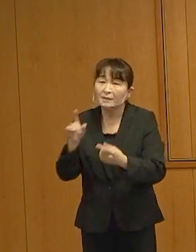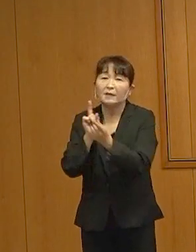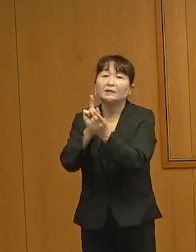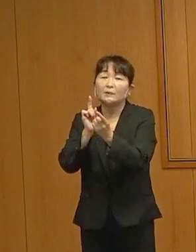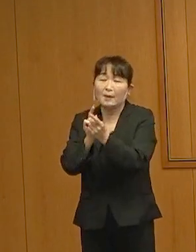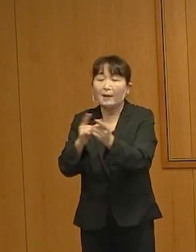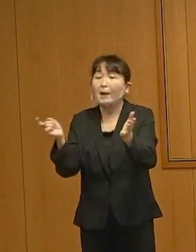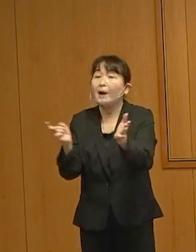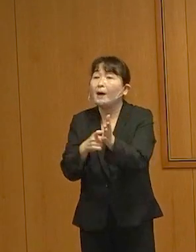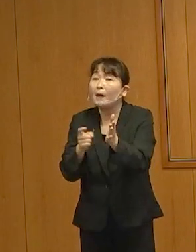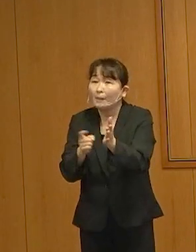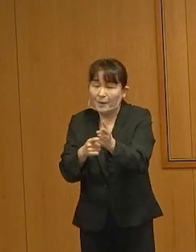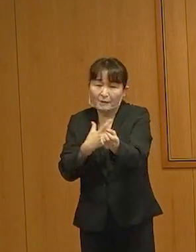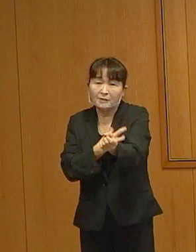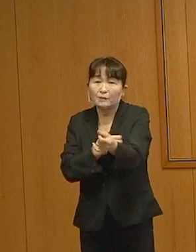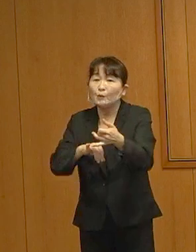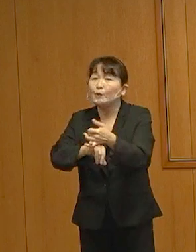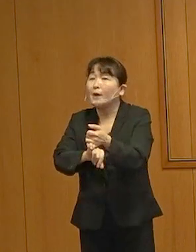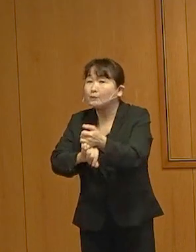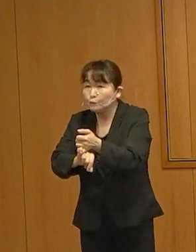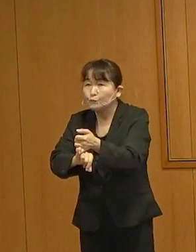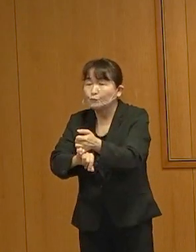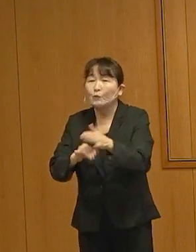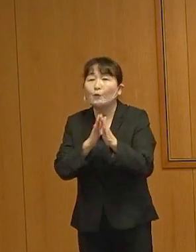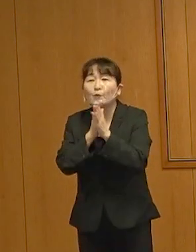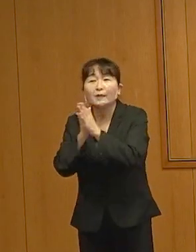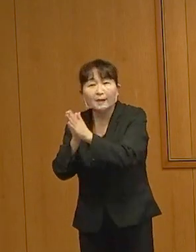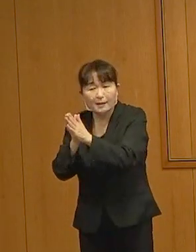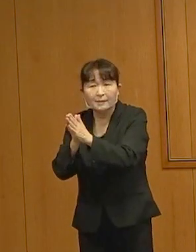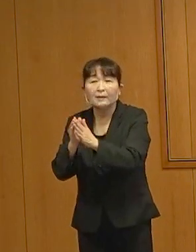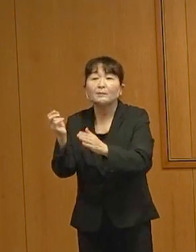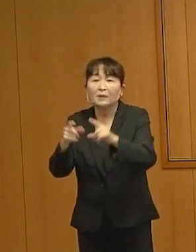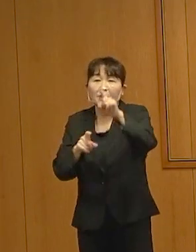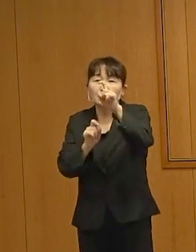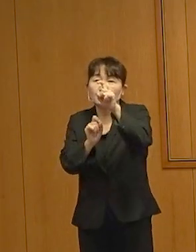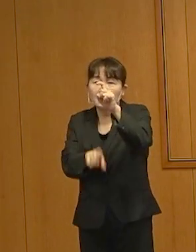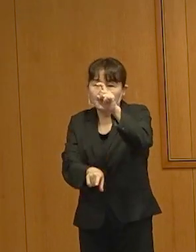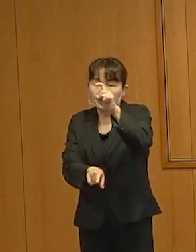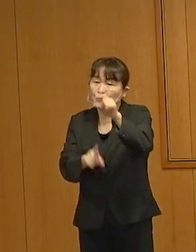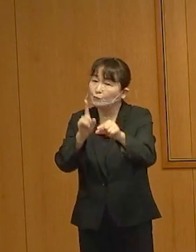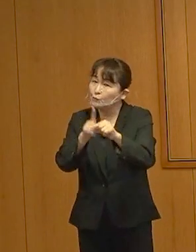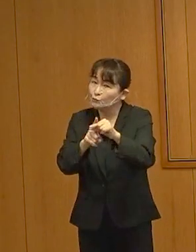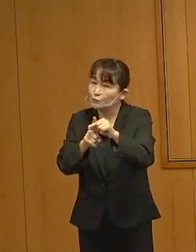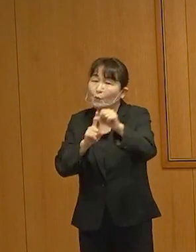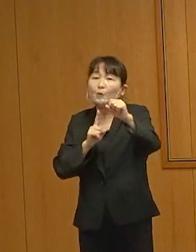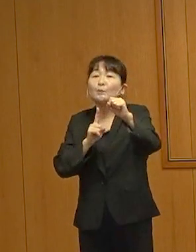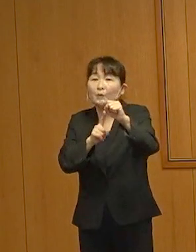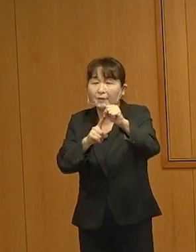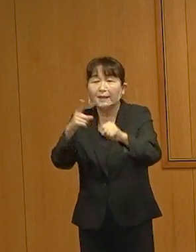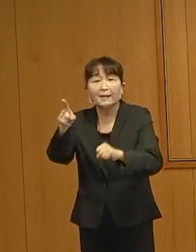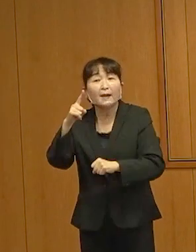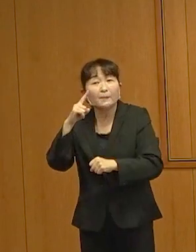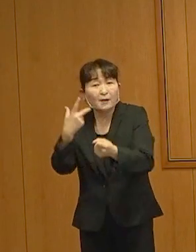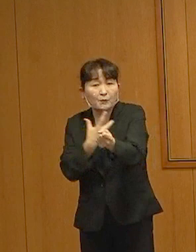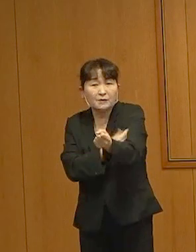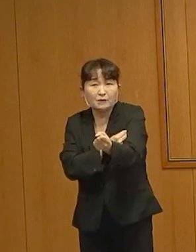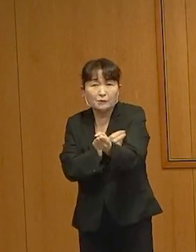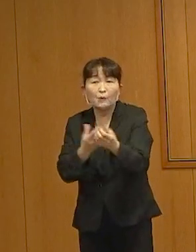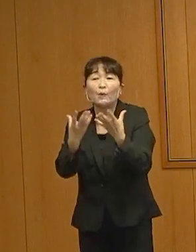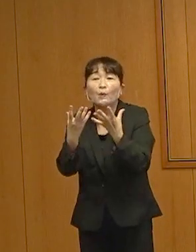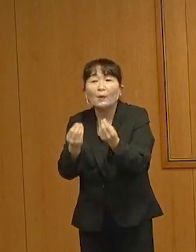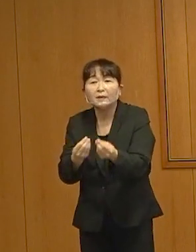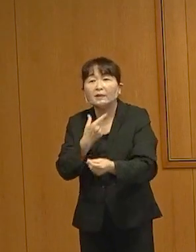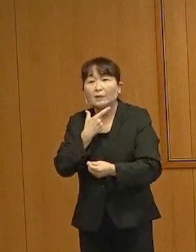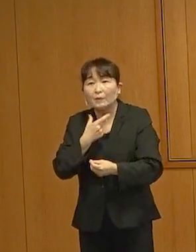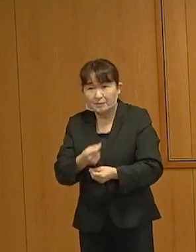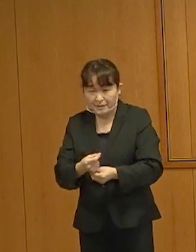お早めに接種の予約を行いまして10月中を目途に1回目の接種を受けていただき